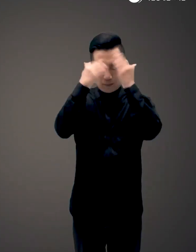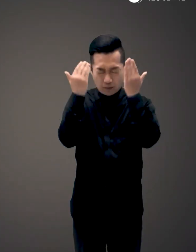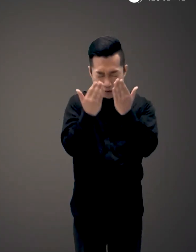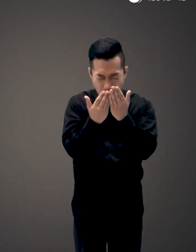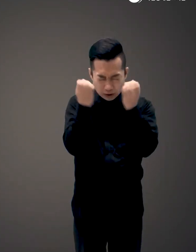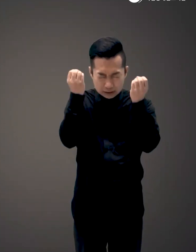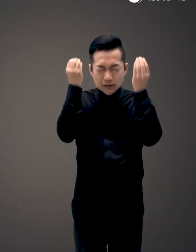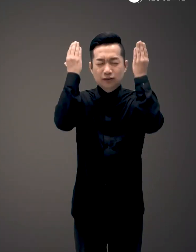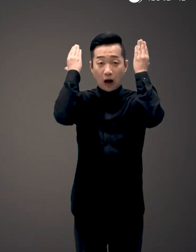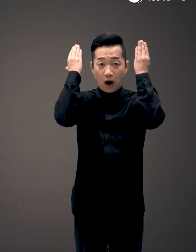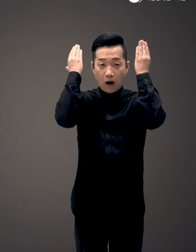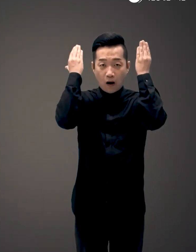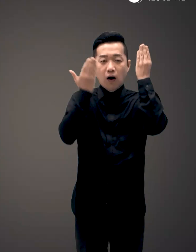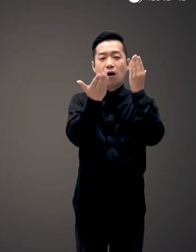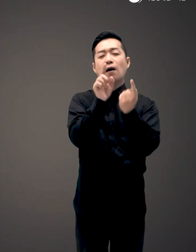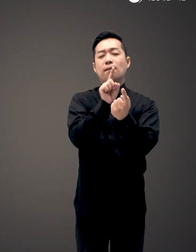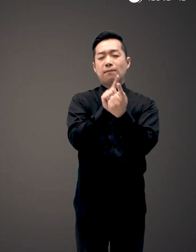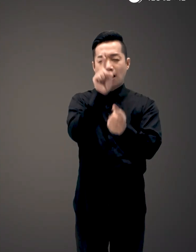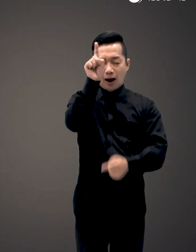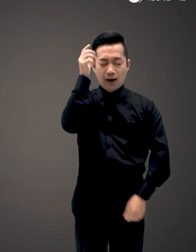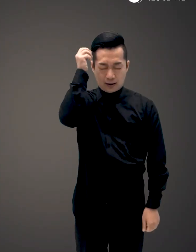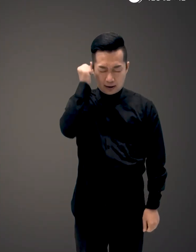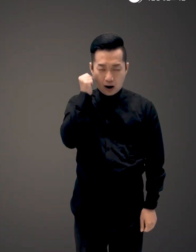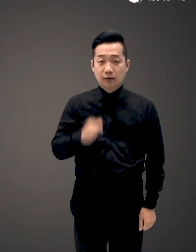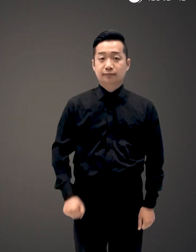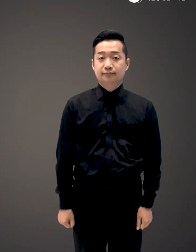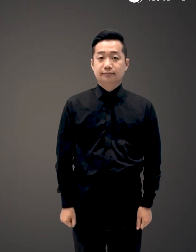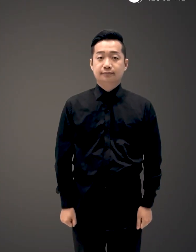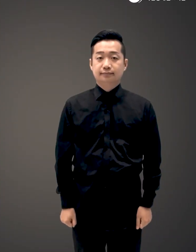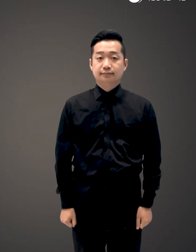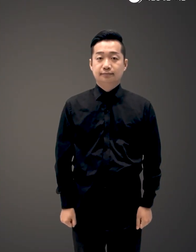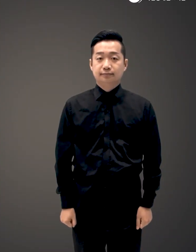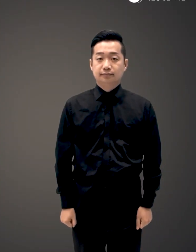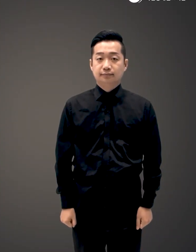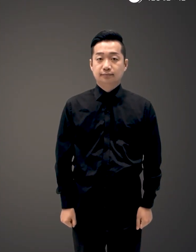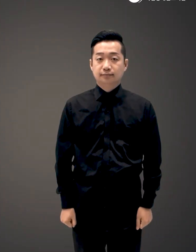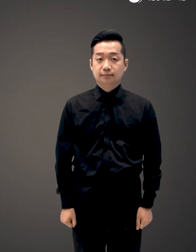모든 걸 잊었지만 단 하나, 널 만나야 한다는 것만은 기억나.